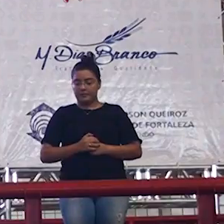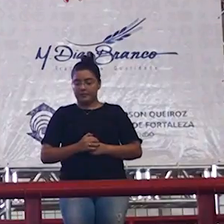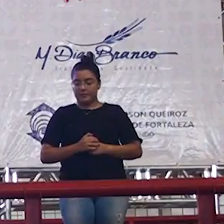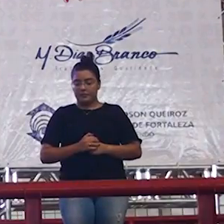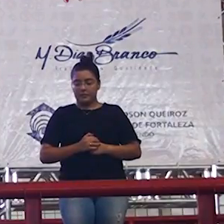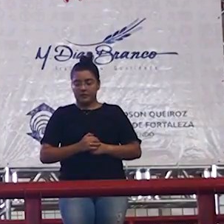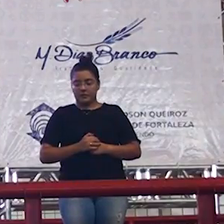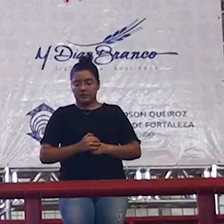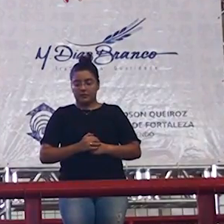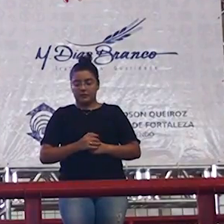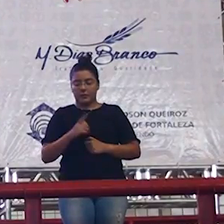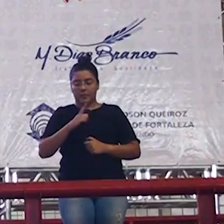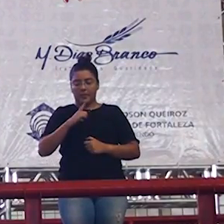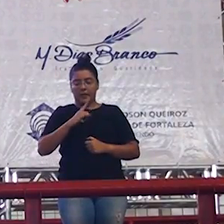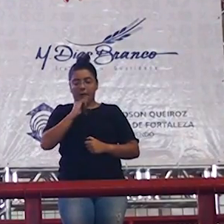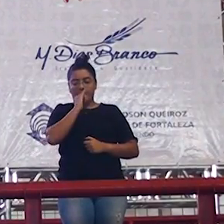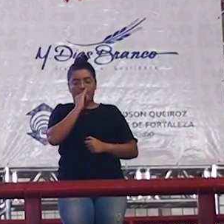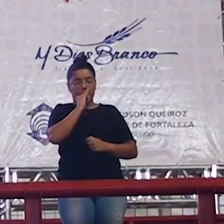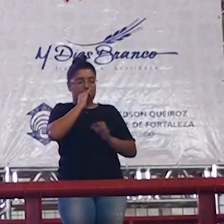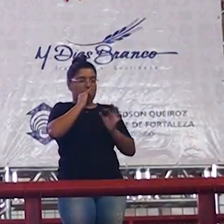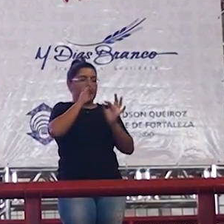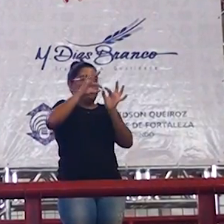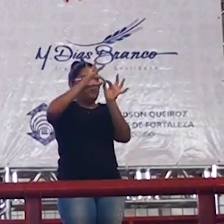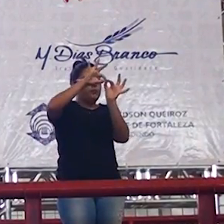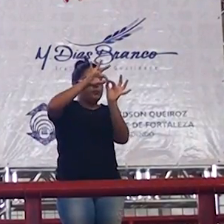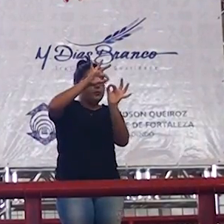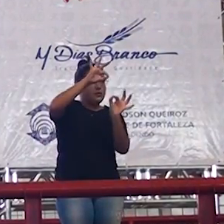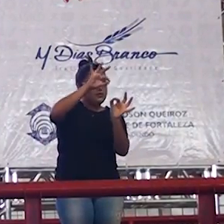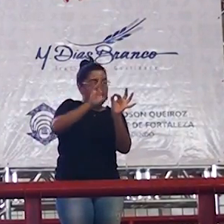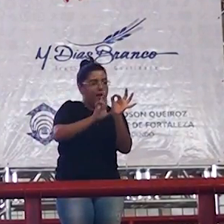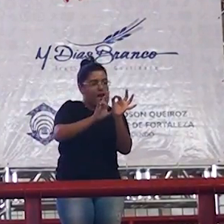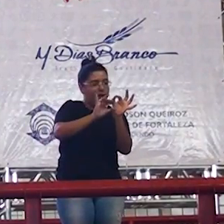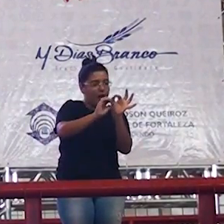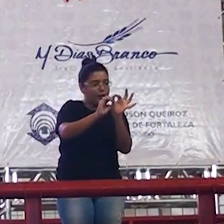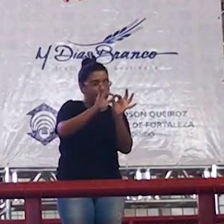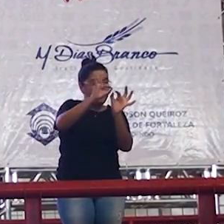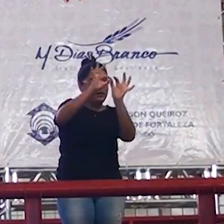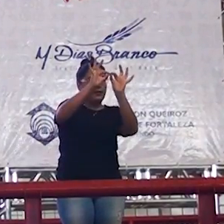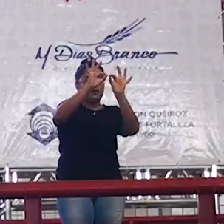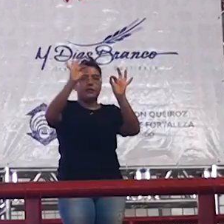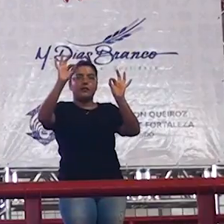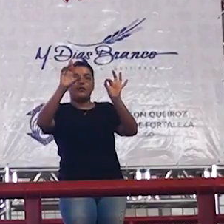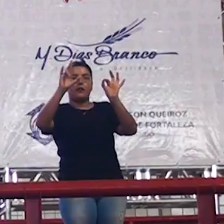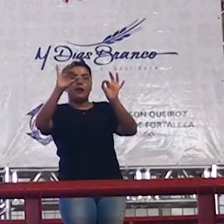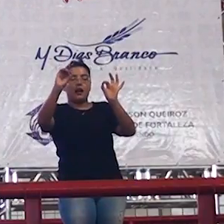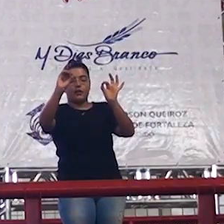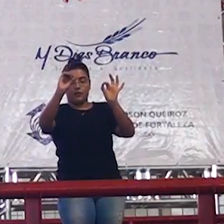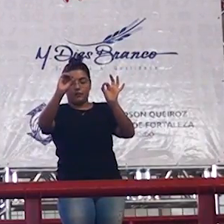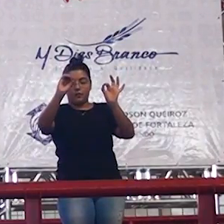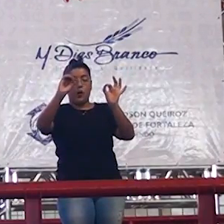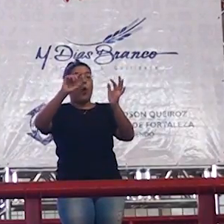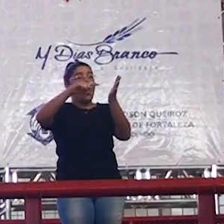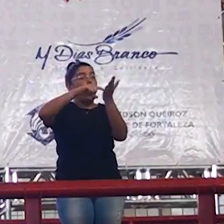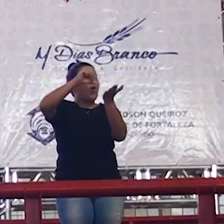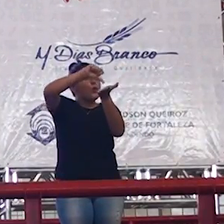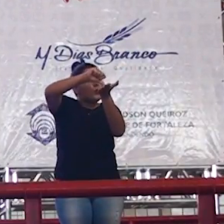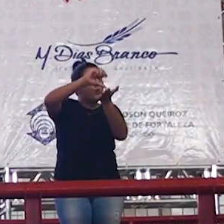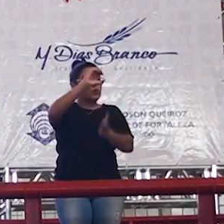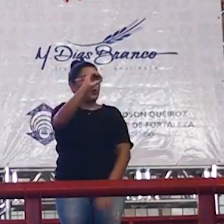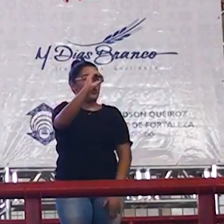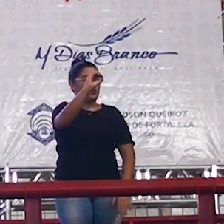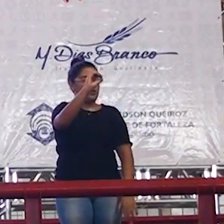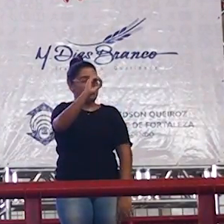maior menos a área do círculo de raio menor. Quando você faz